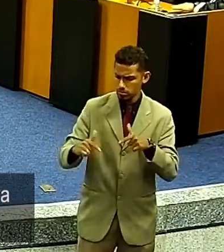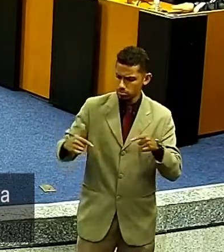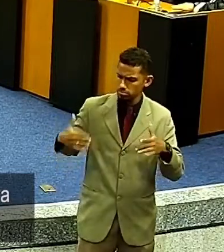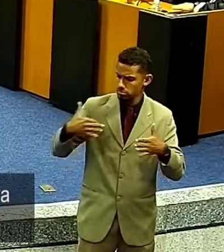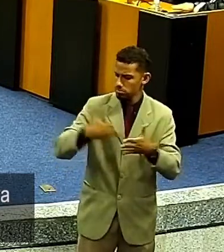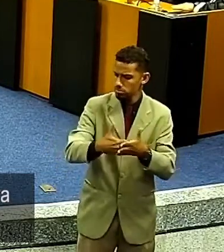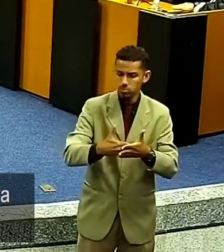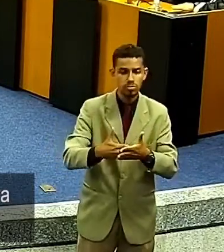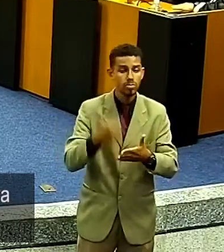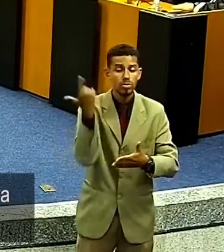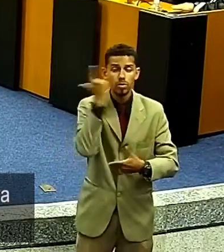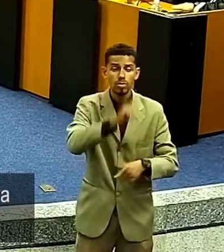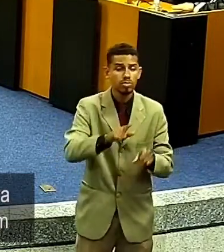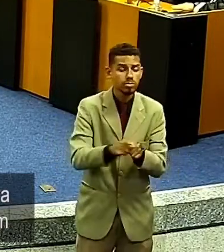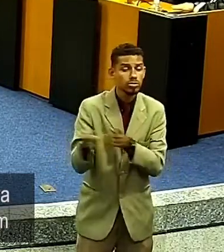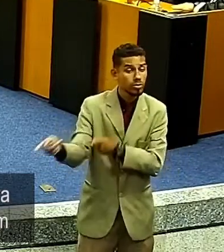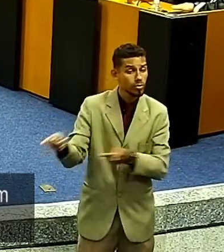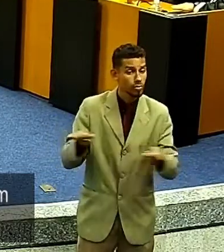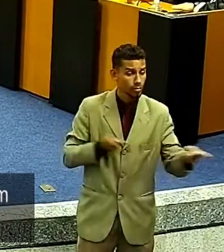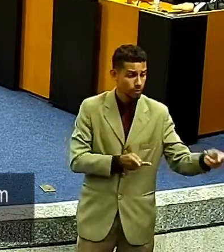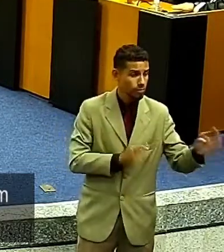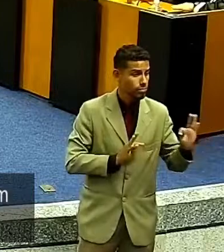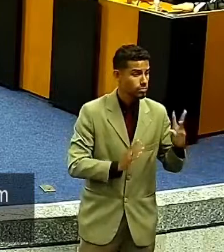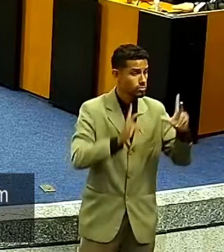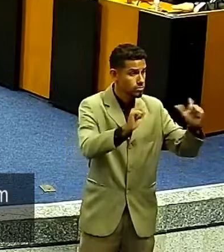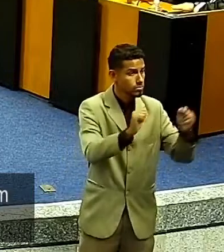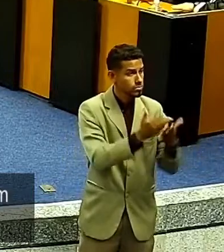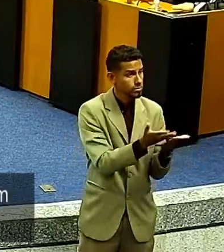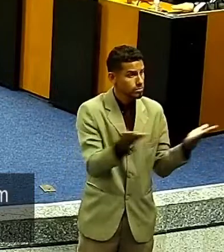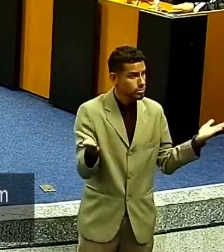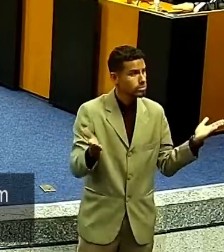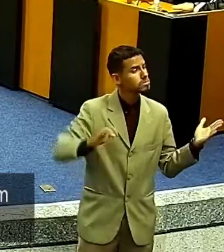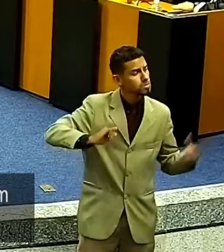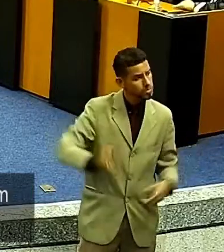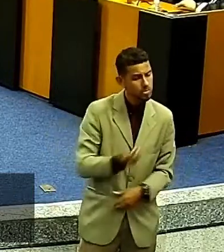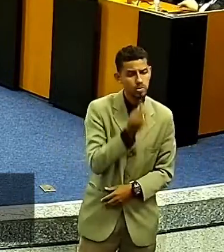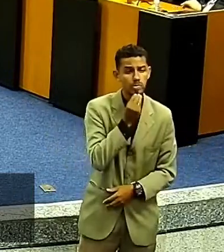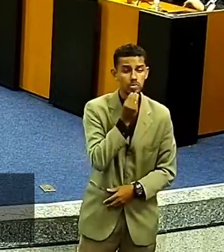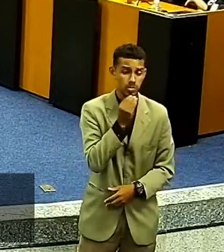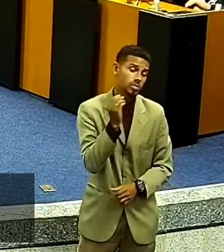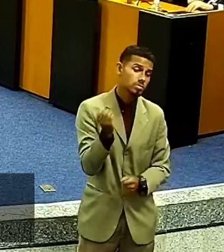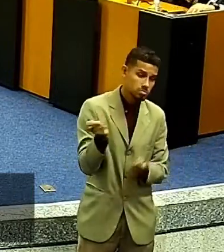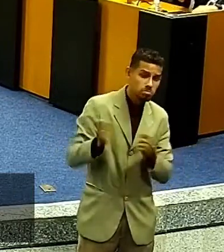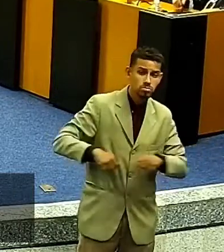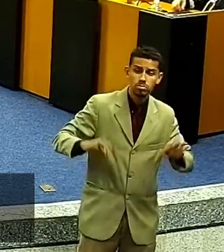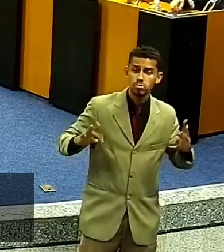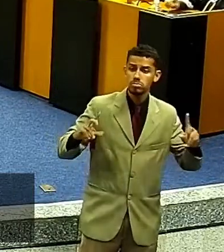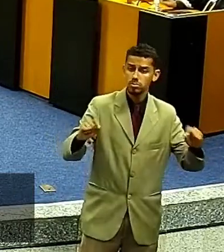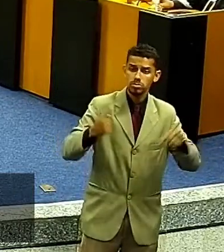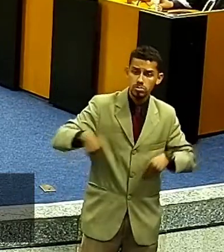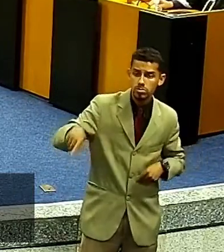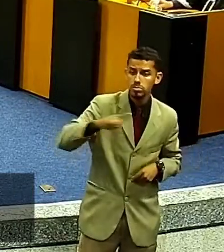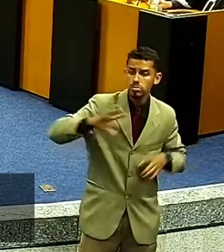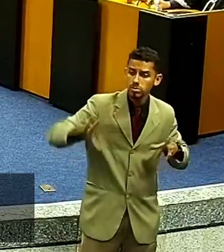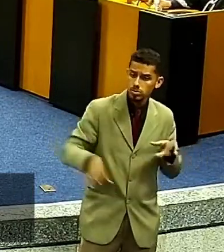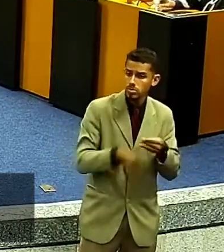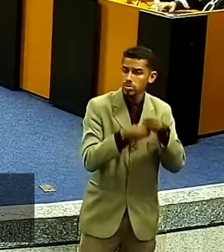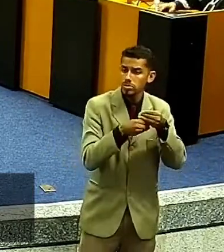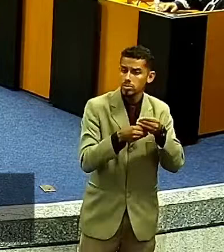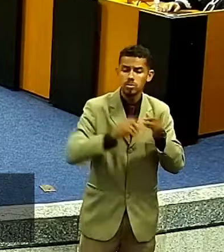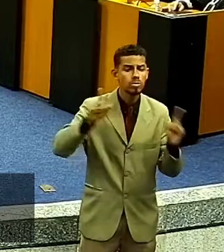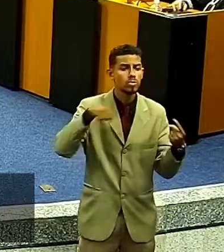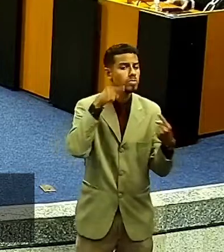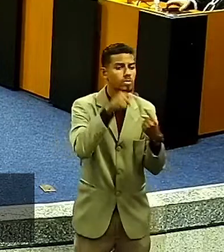presteza que convidasse a todos e a todas que de alguma forma possam contribuir para esse